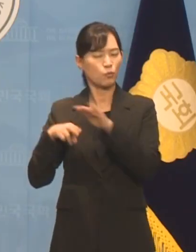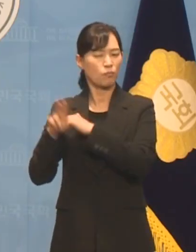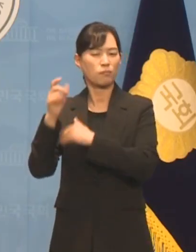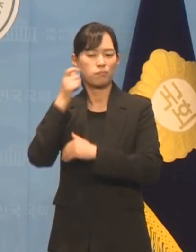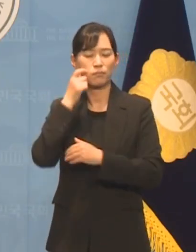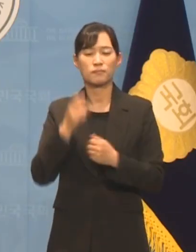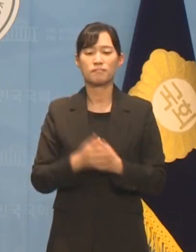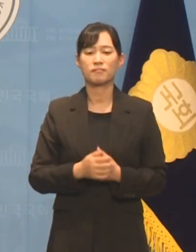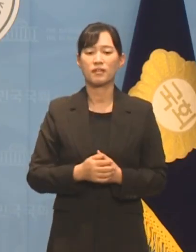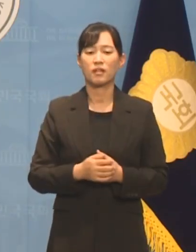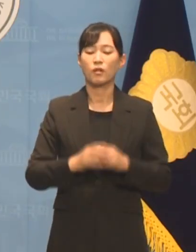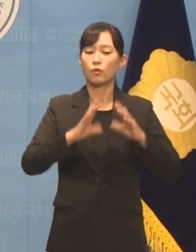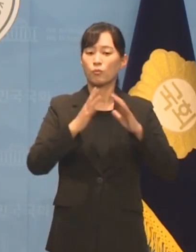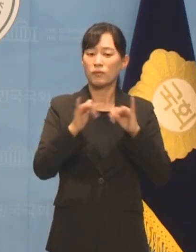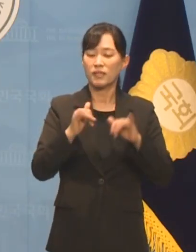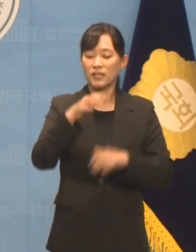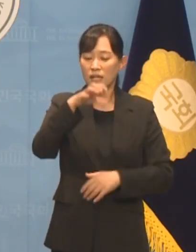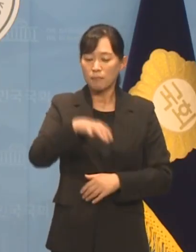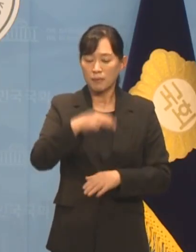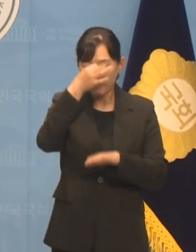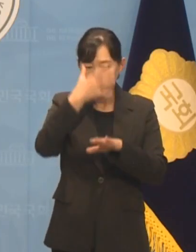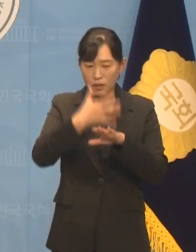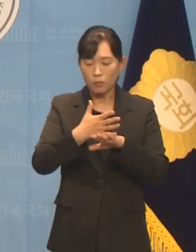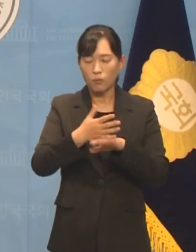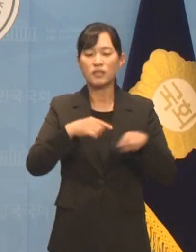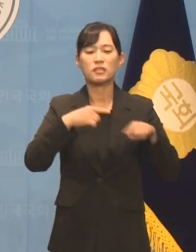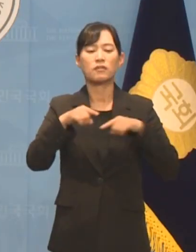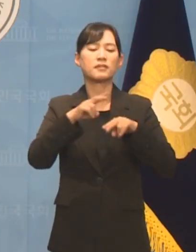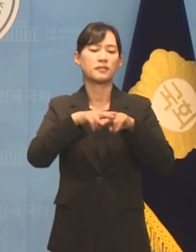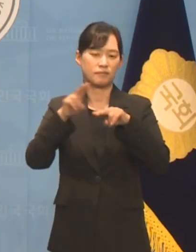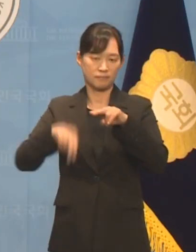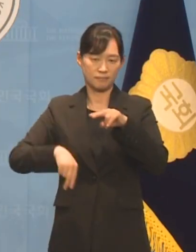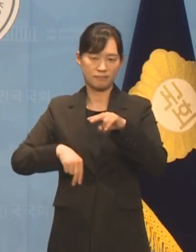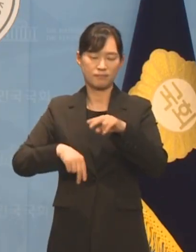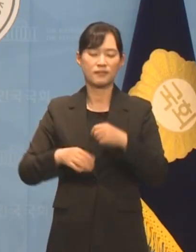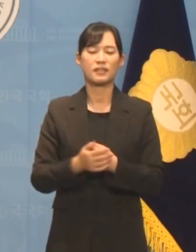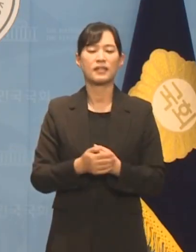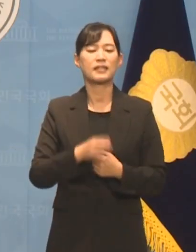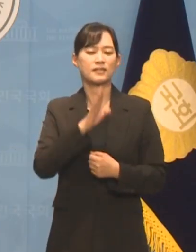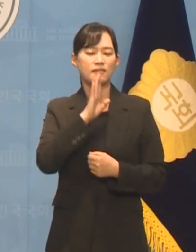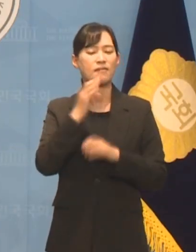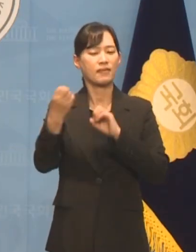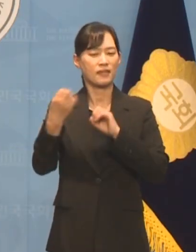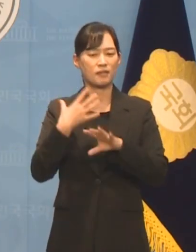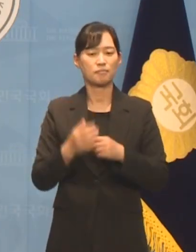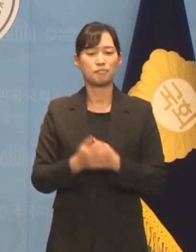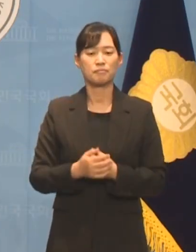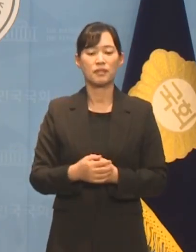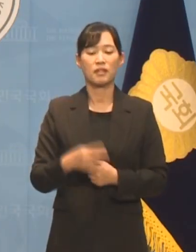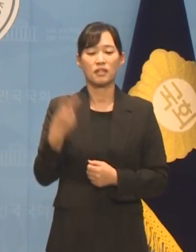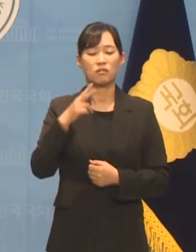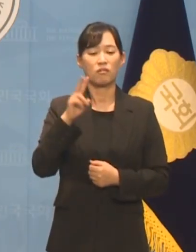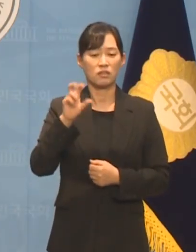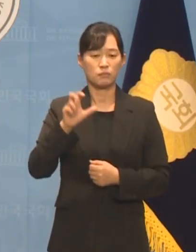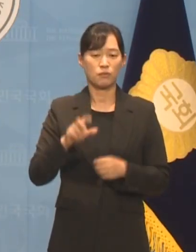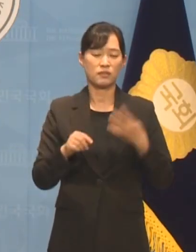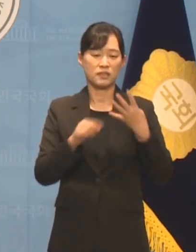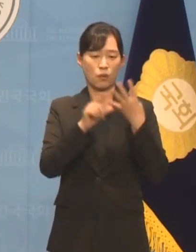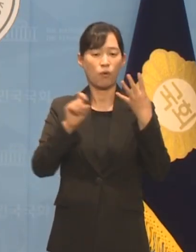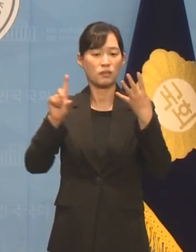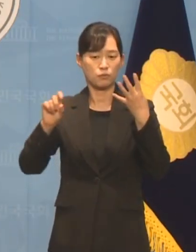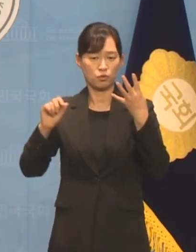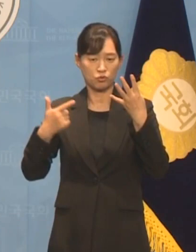것입니다. 국민 앞에 사과하고 정계에서 은퇴하는 것이 답일 것입니다. 2025년 4월 16일